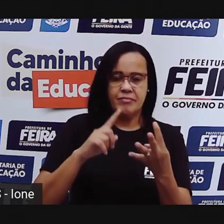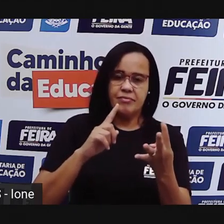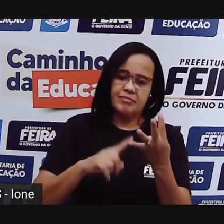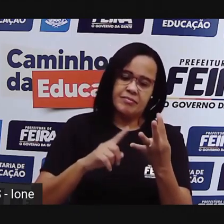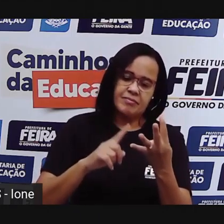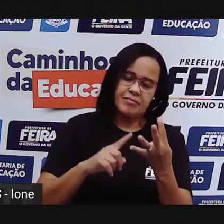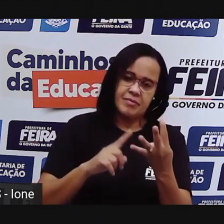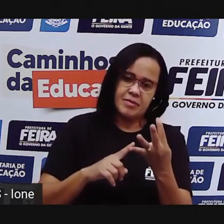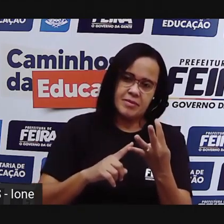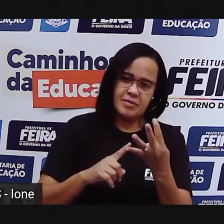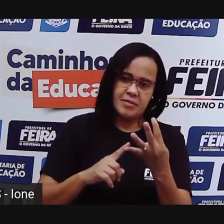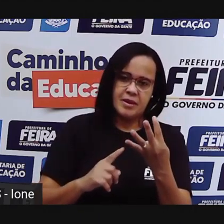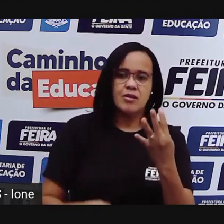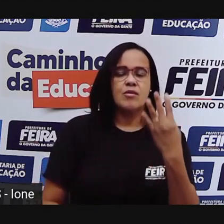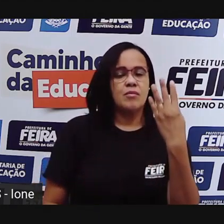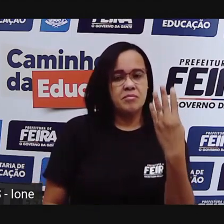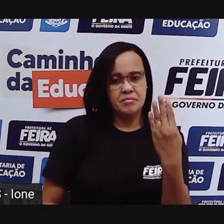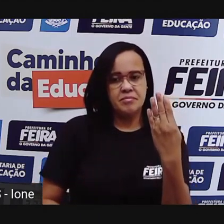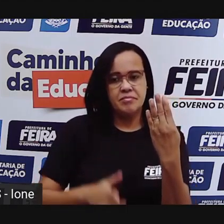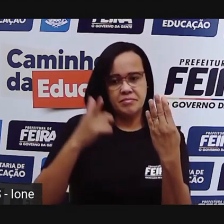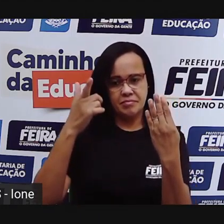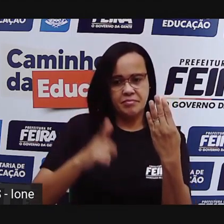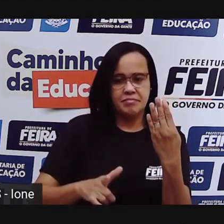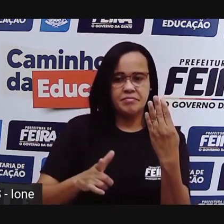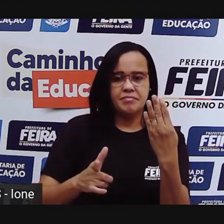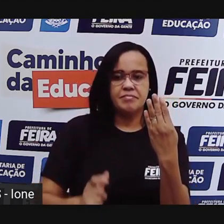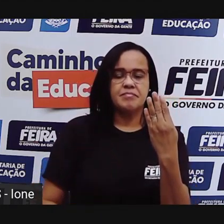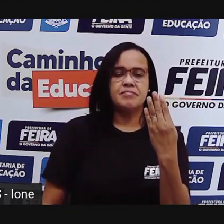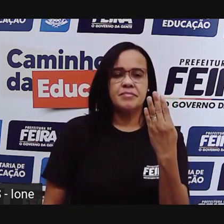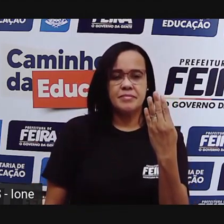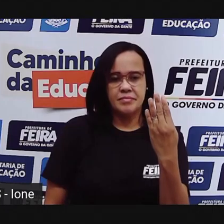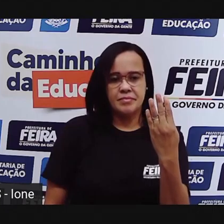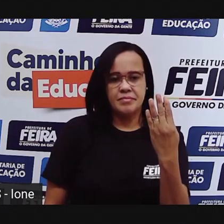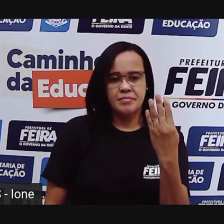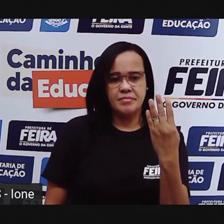mais uma vez, repete essa